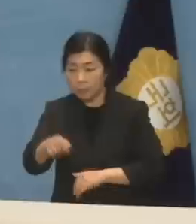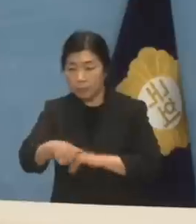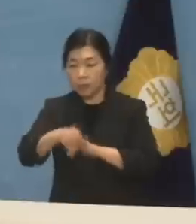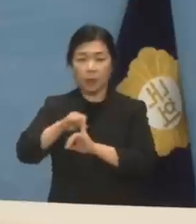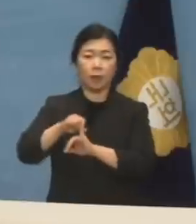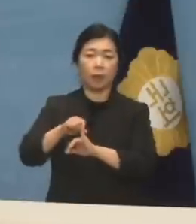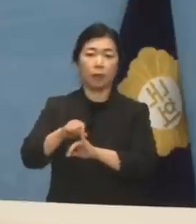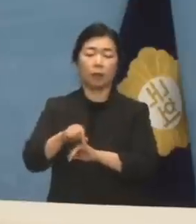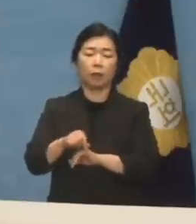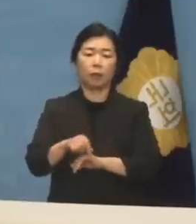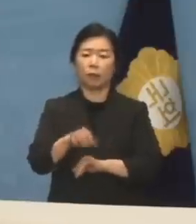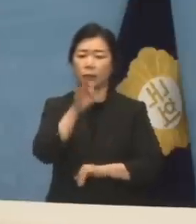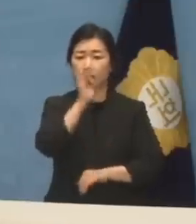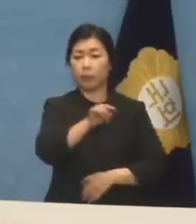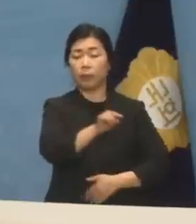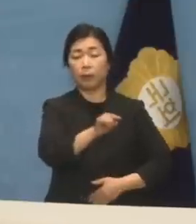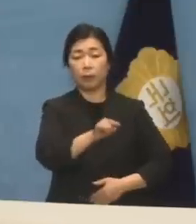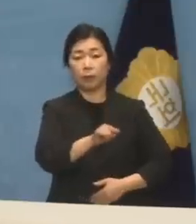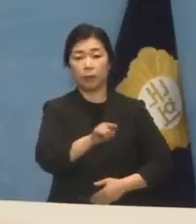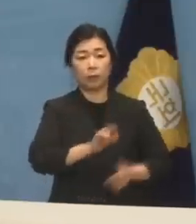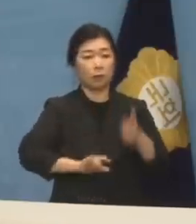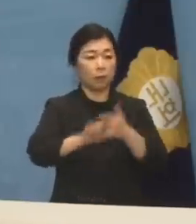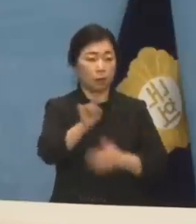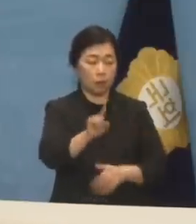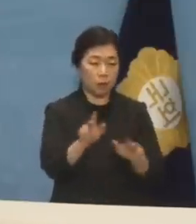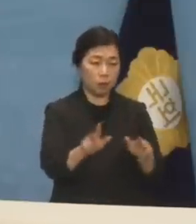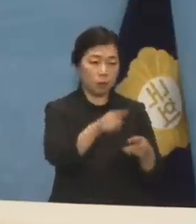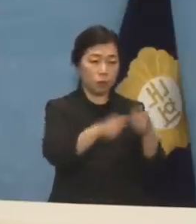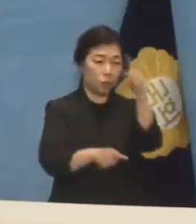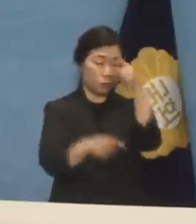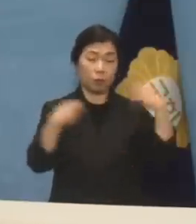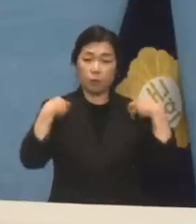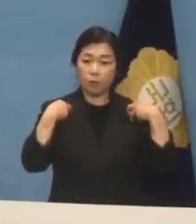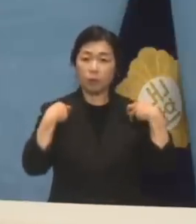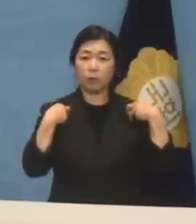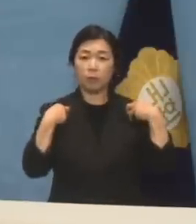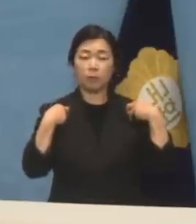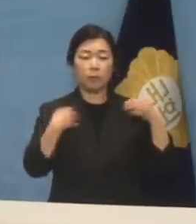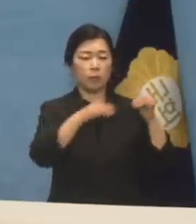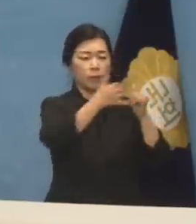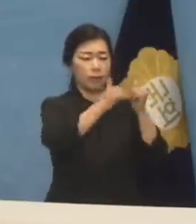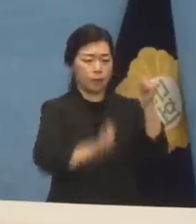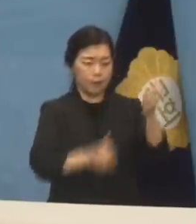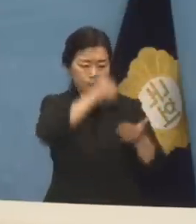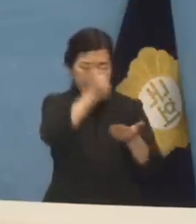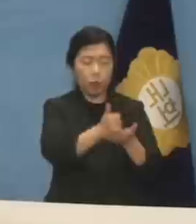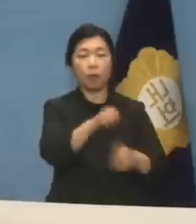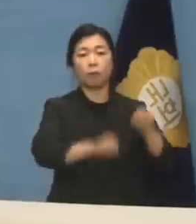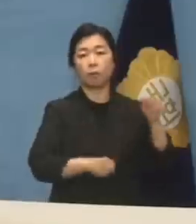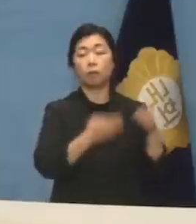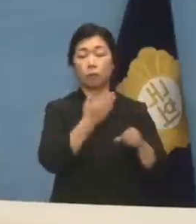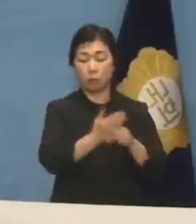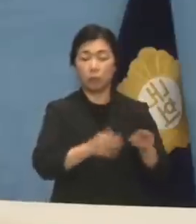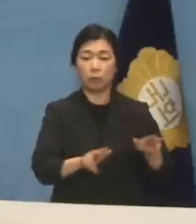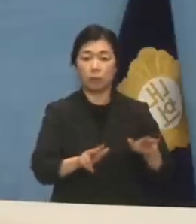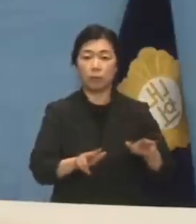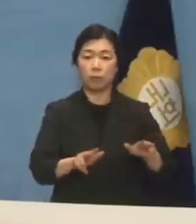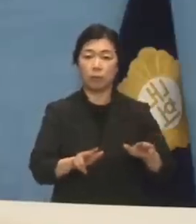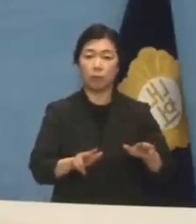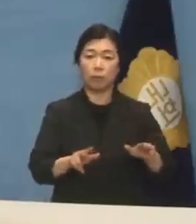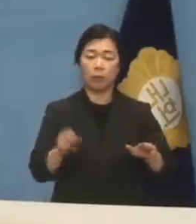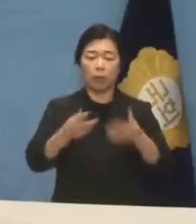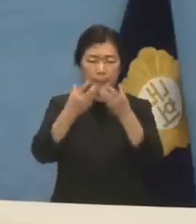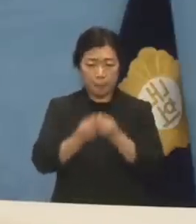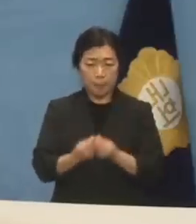수 없는 일입니다. 한 발 더 나아가면은 지금 윤석열 정부는 역사의 죄를 짓고 있습니다.